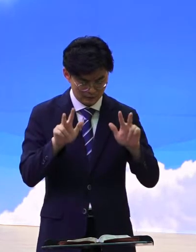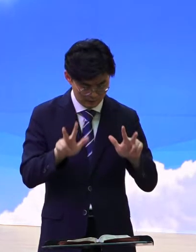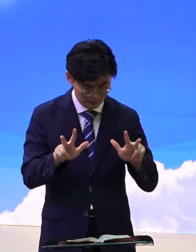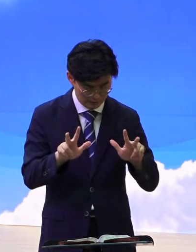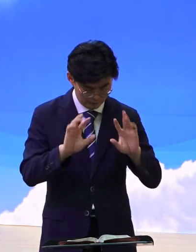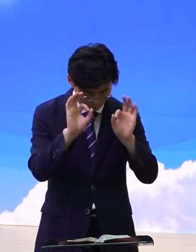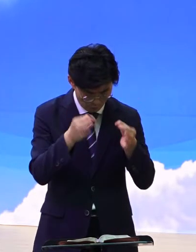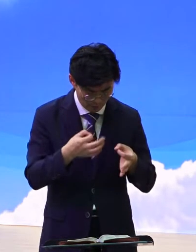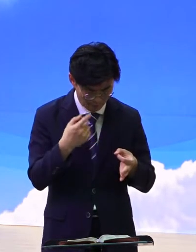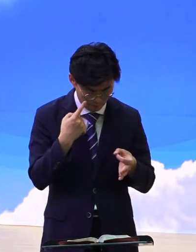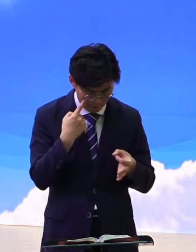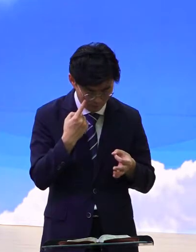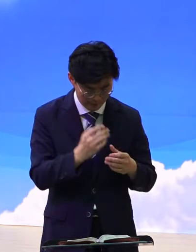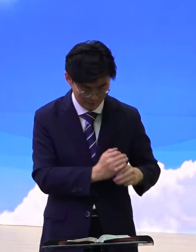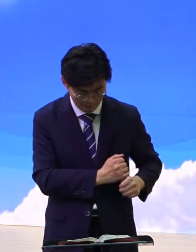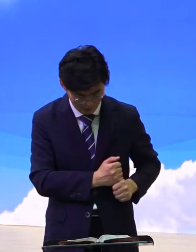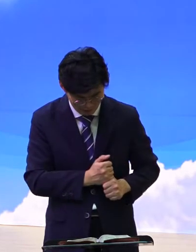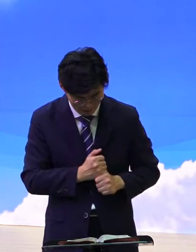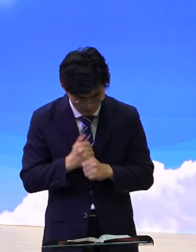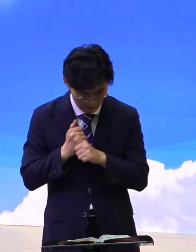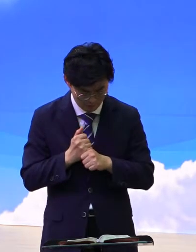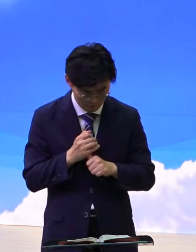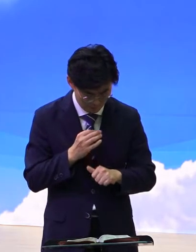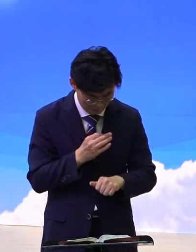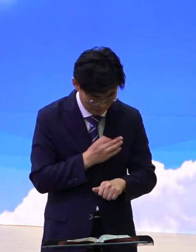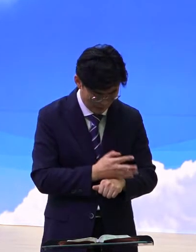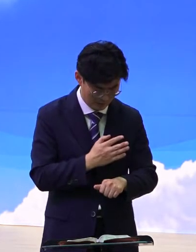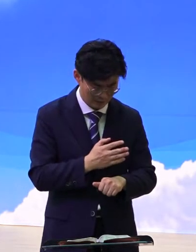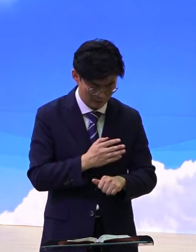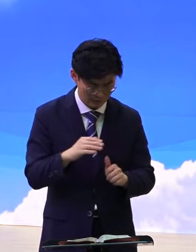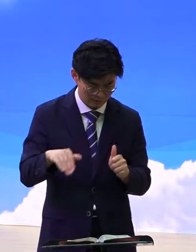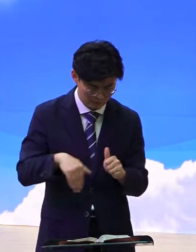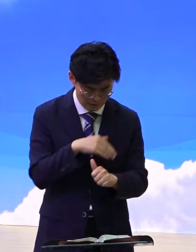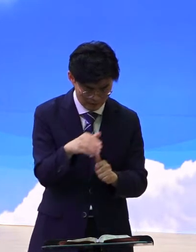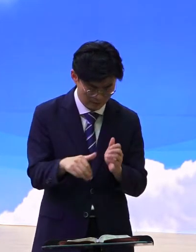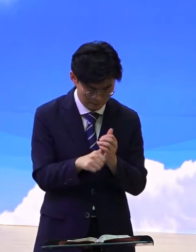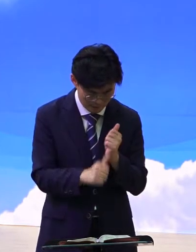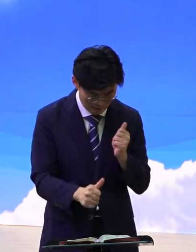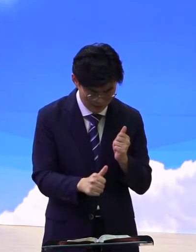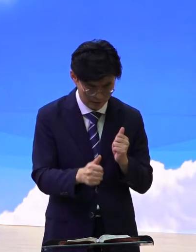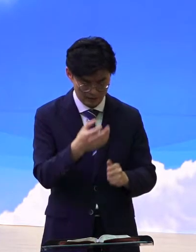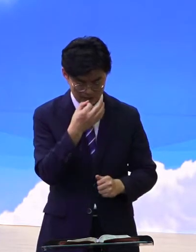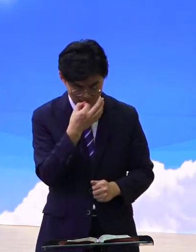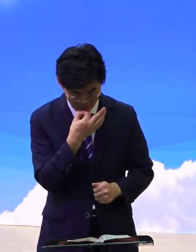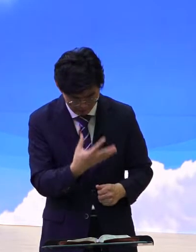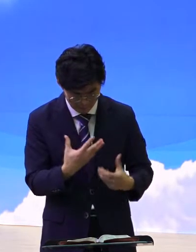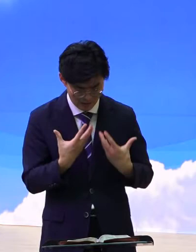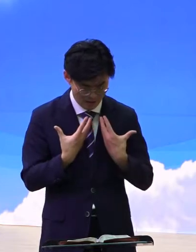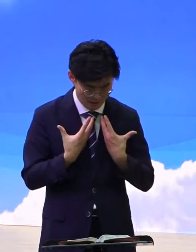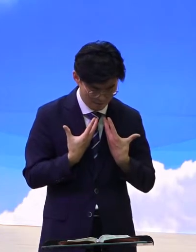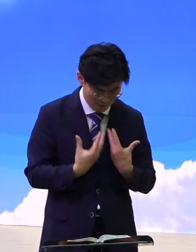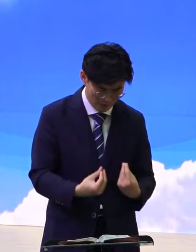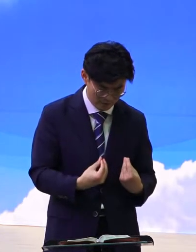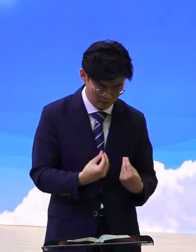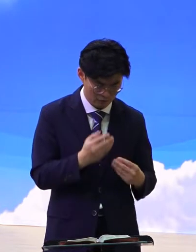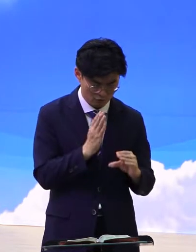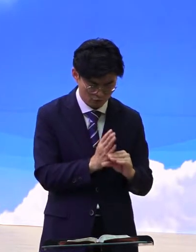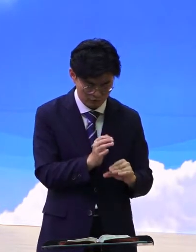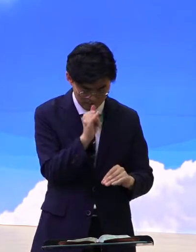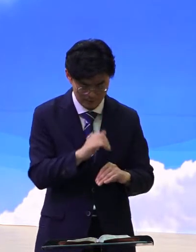나태해졌고 상황에 매여 있습니다. 힘들다고 말하며 주저앉아 있습니다. 아버지 하나님, 다시 한번